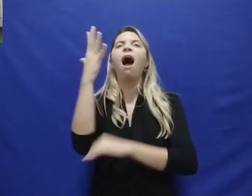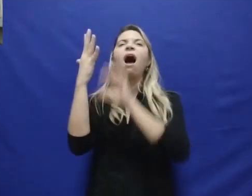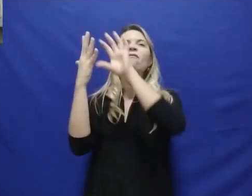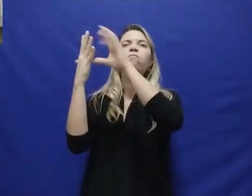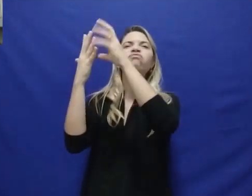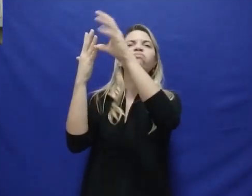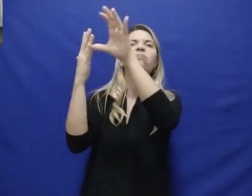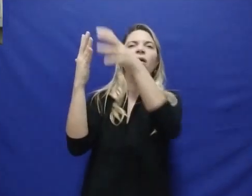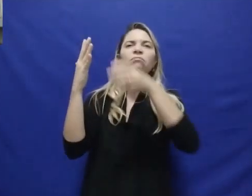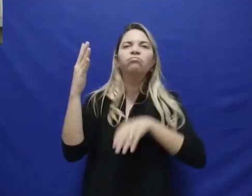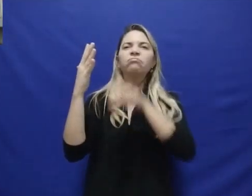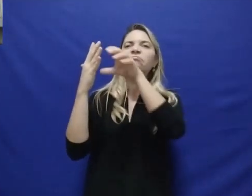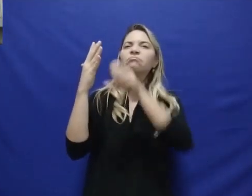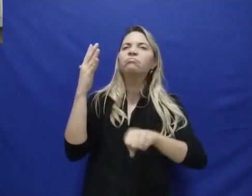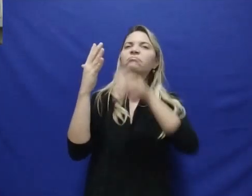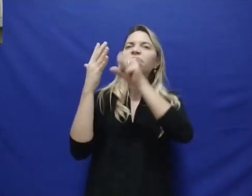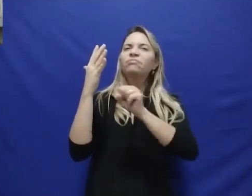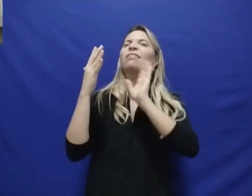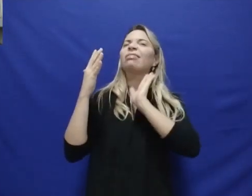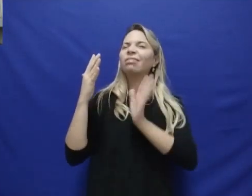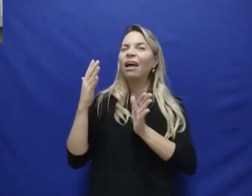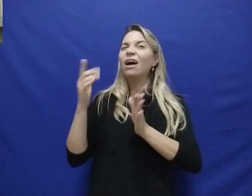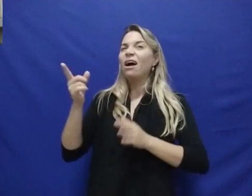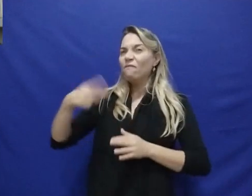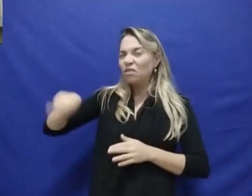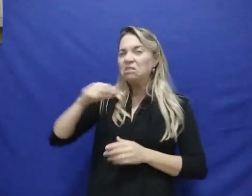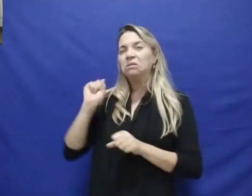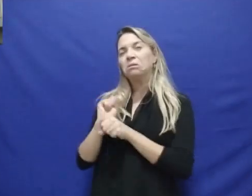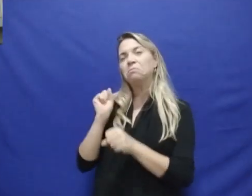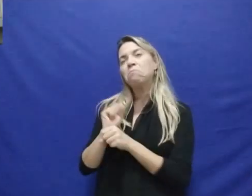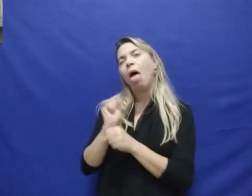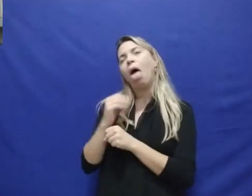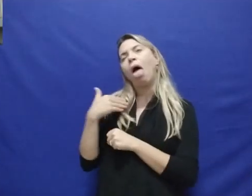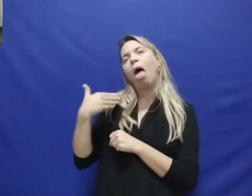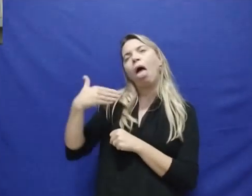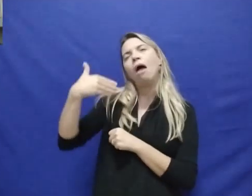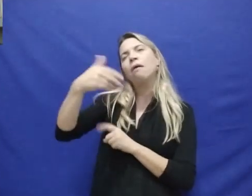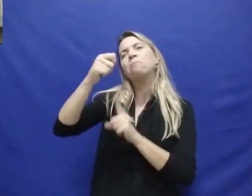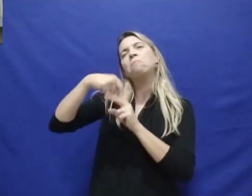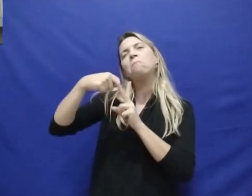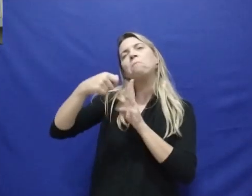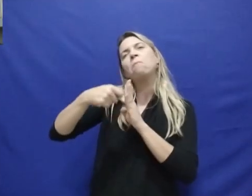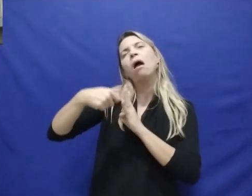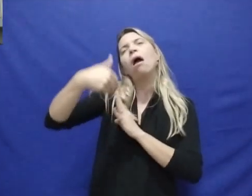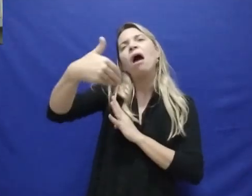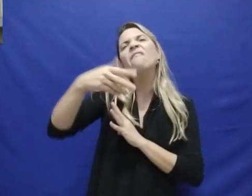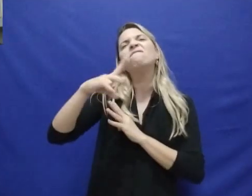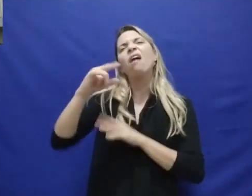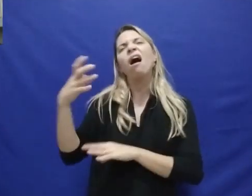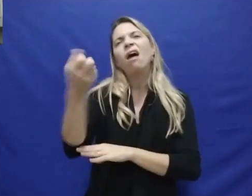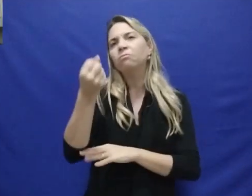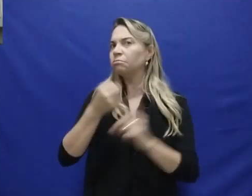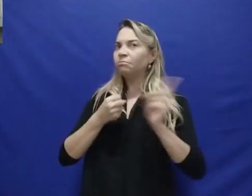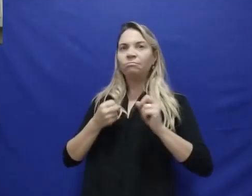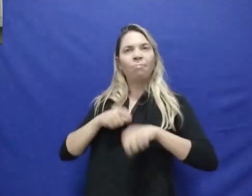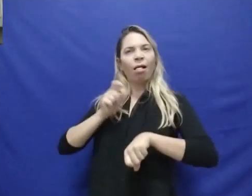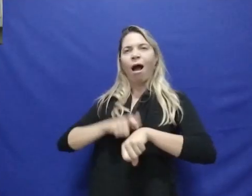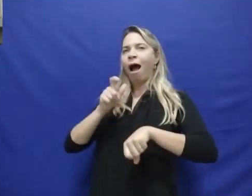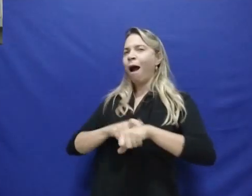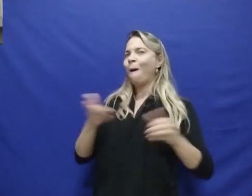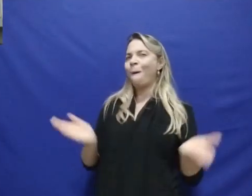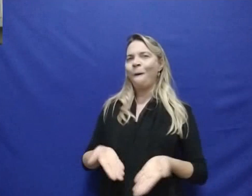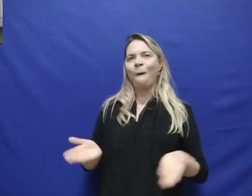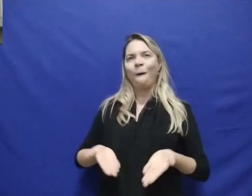digo, se vocês levantarem os olhos, vocês verão que outros já semearam há tempo suficiente para